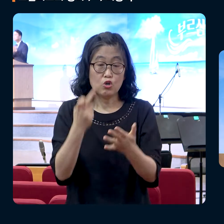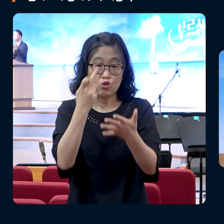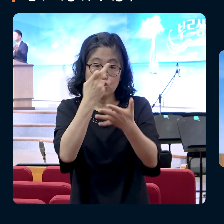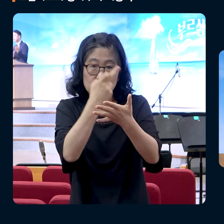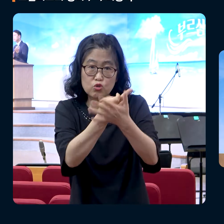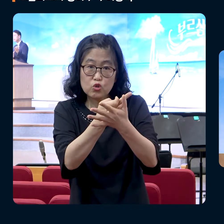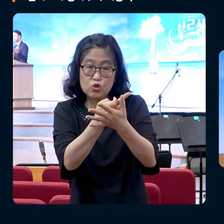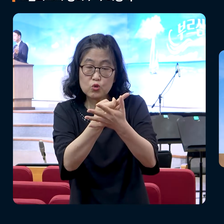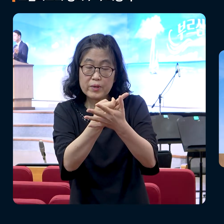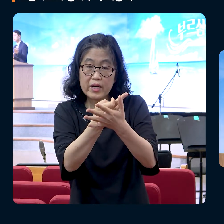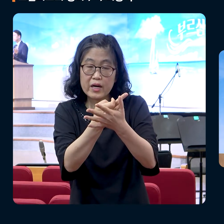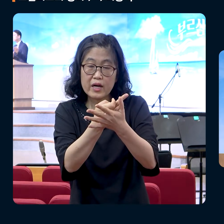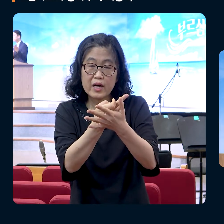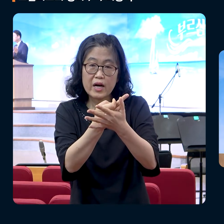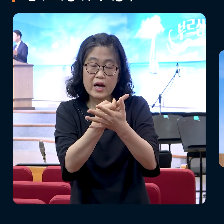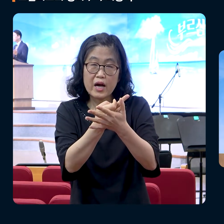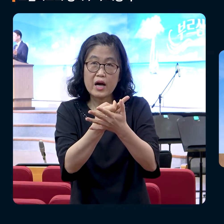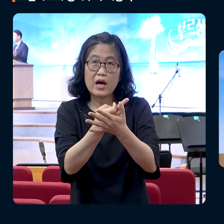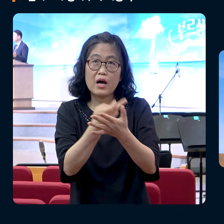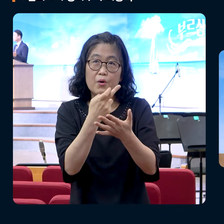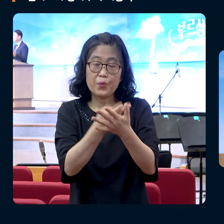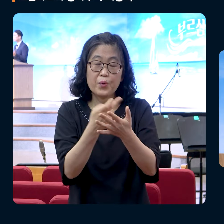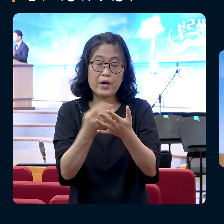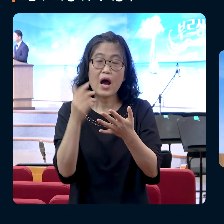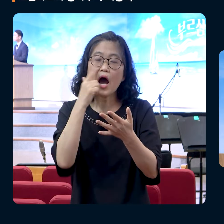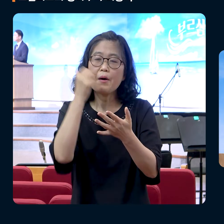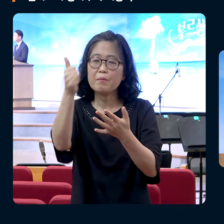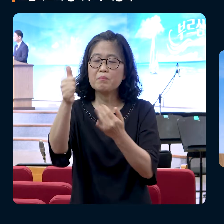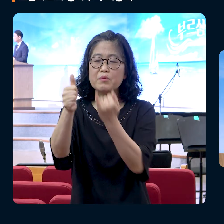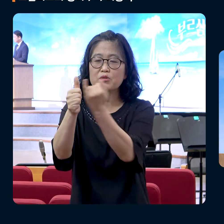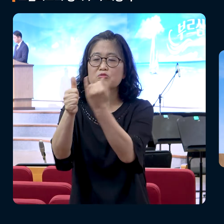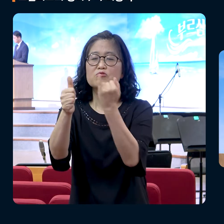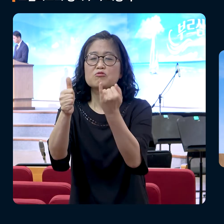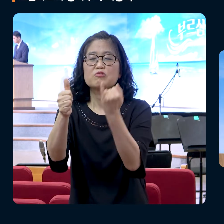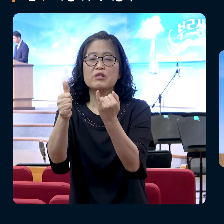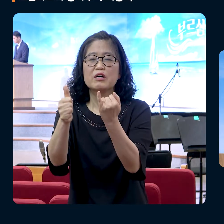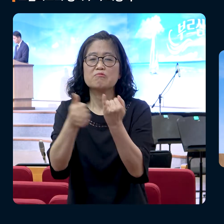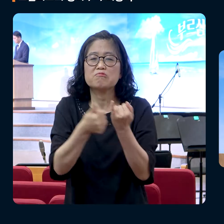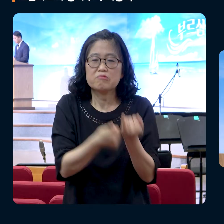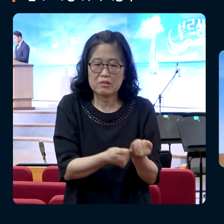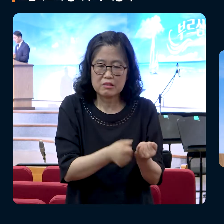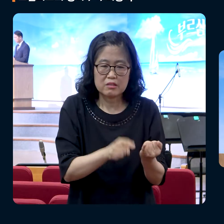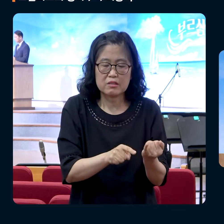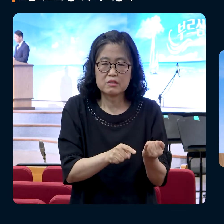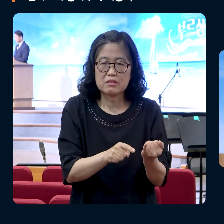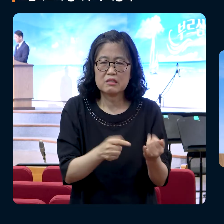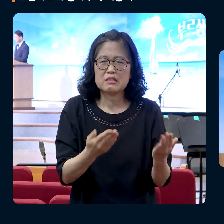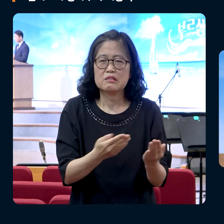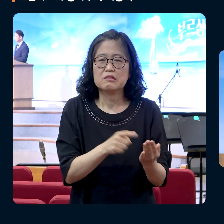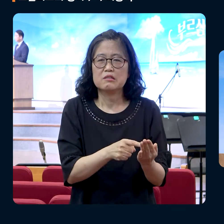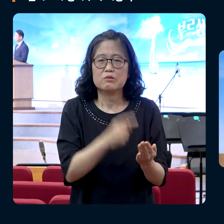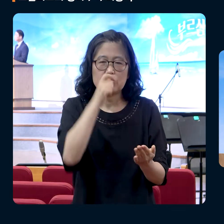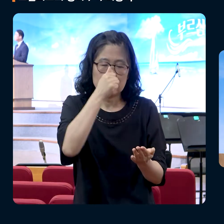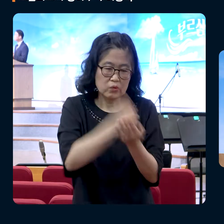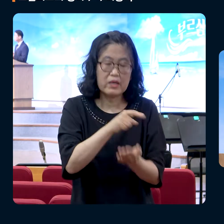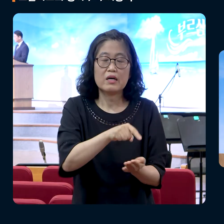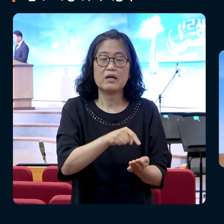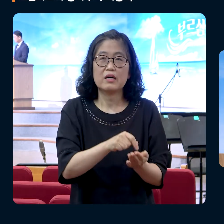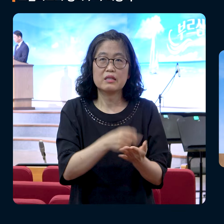어쩌면 작은 어머니와 같은 빌하와 르우벤이 동침하는 사건이 일어납니다. 이 일로 인하여